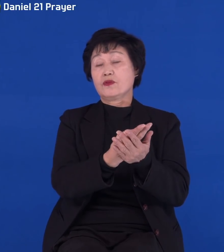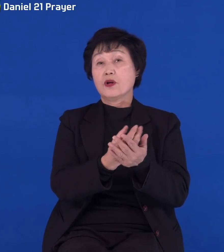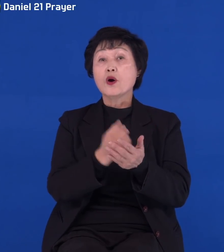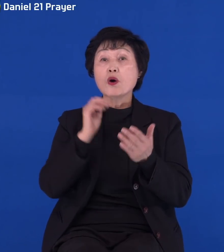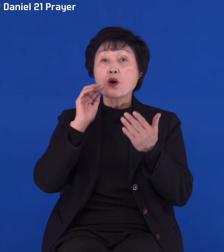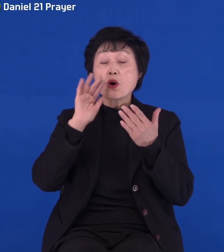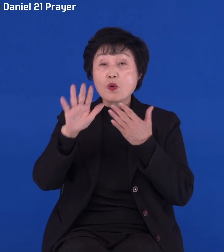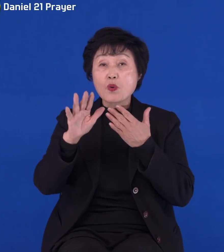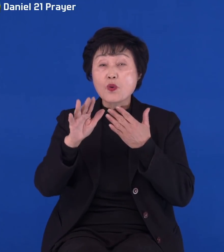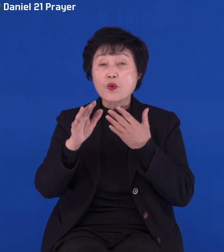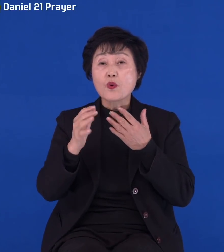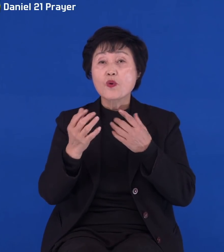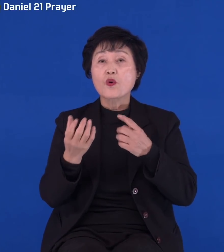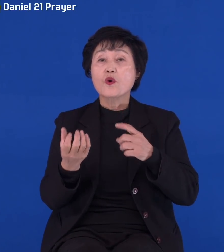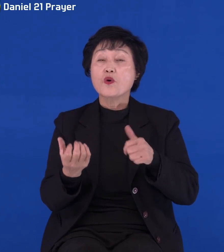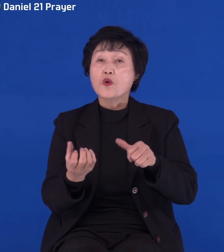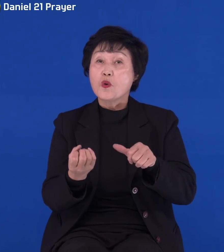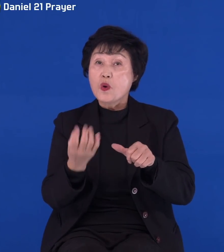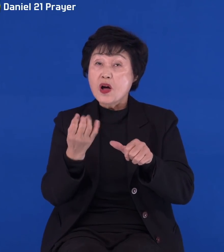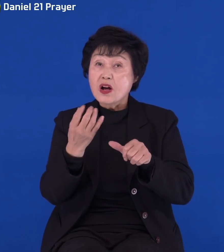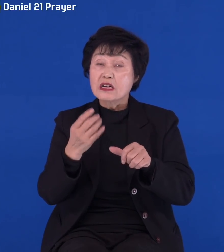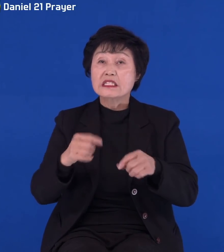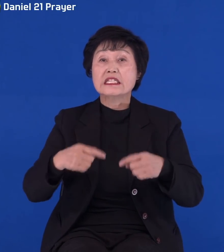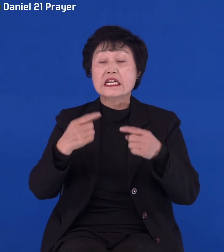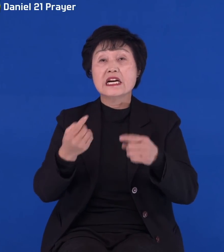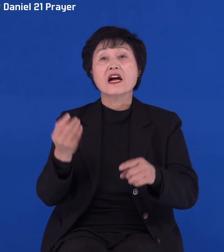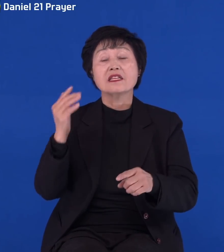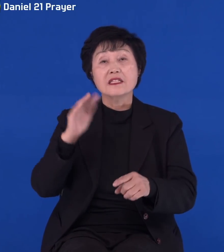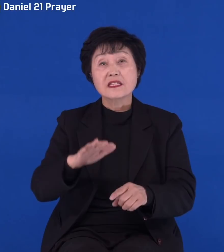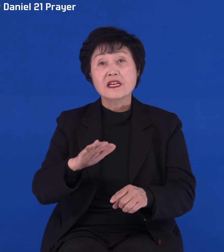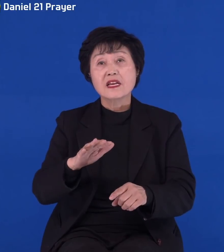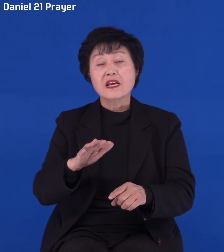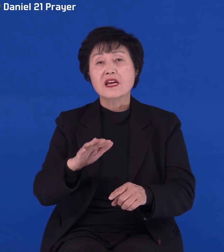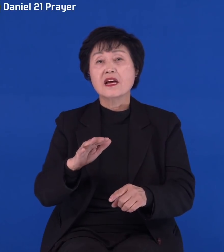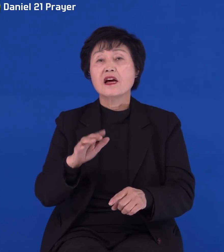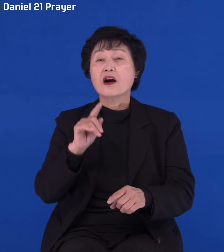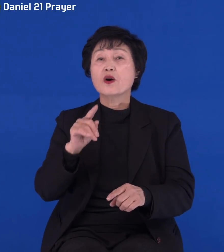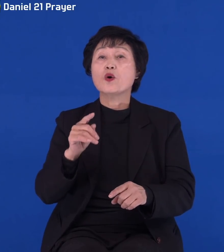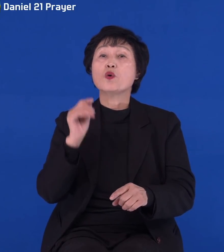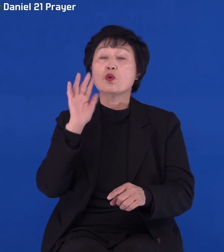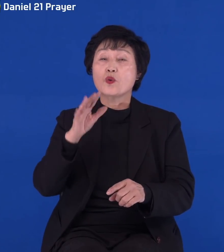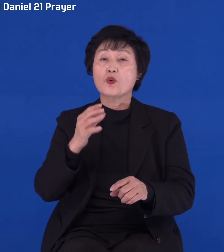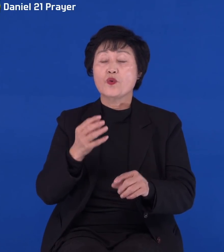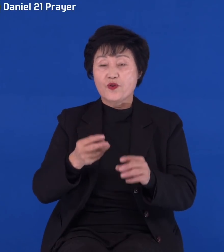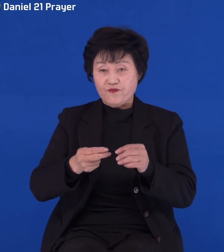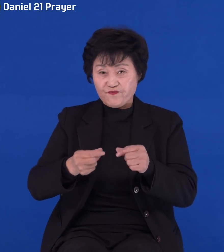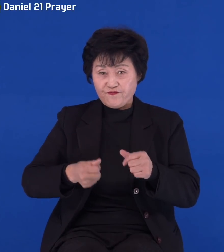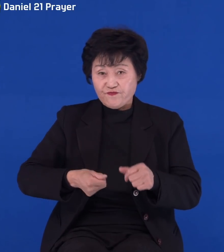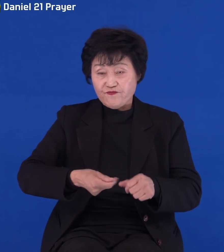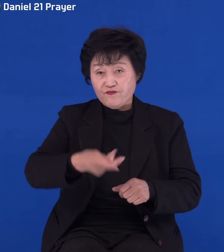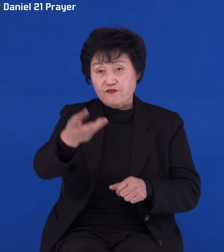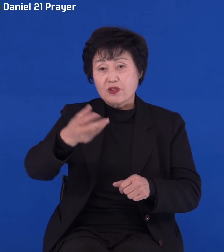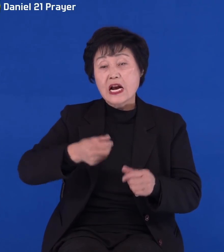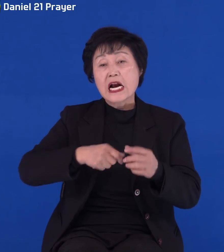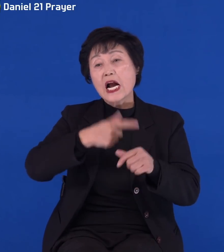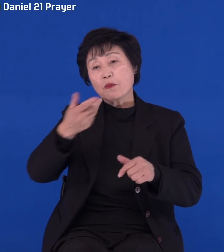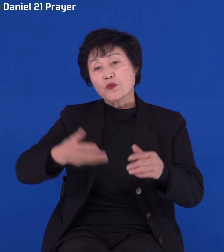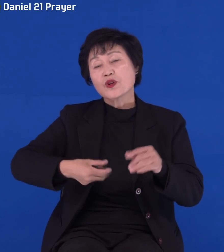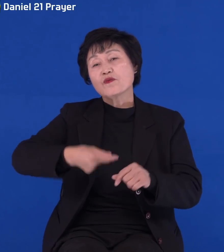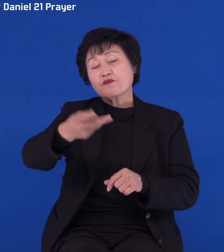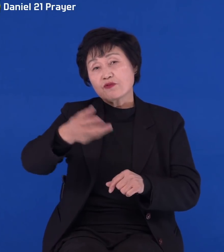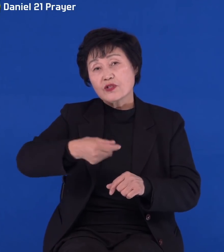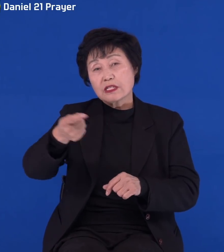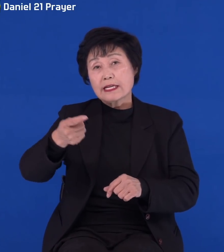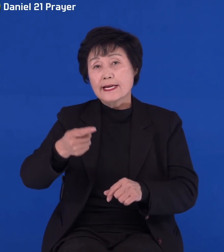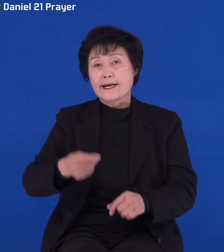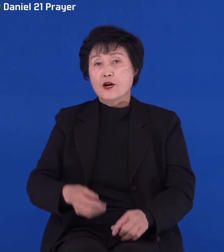한 줌의 제가 된 동생을 어릴 때 고향이 섬진강에 뿌렸어요. 내가 너 죽인 놈들 다 죽여버릴 거야. 왜냐? 제 동생이